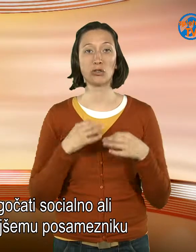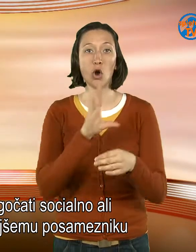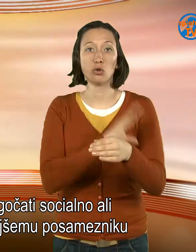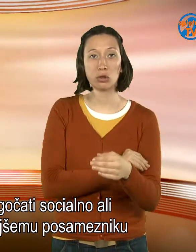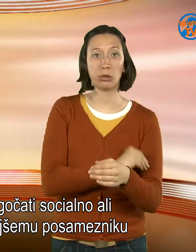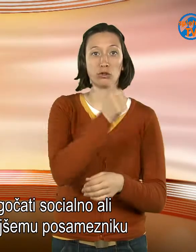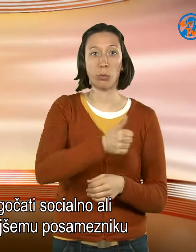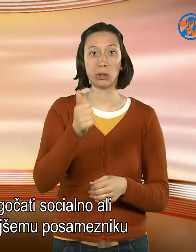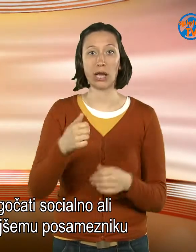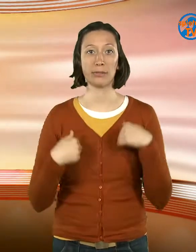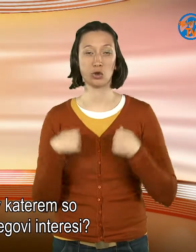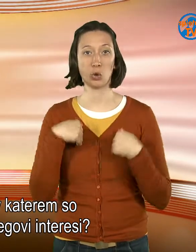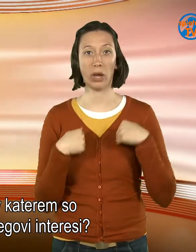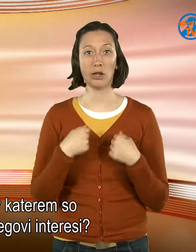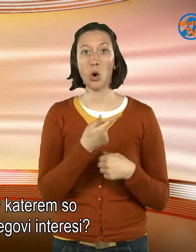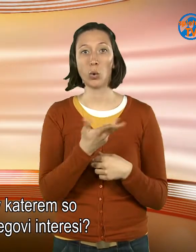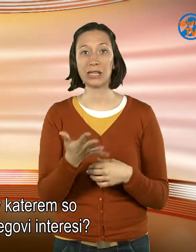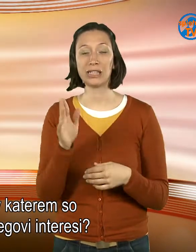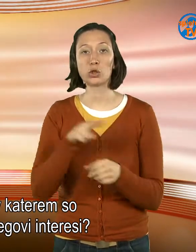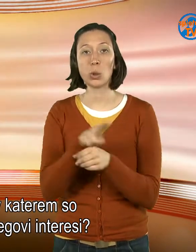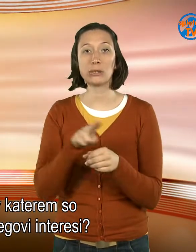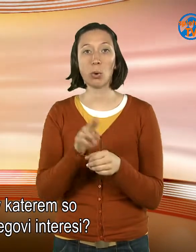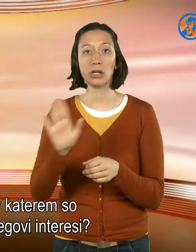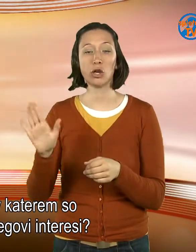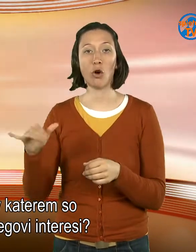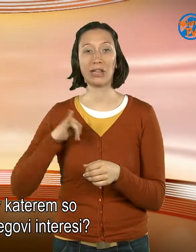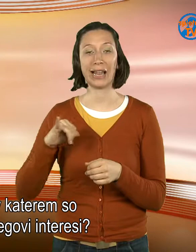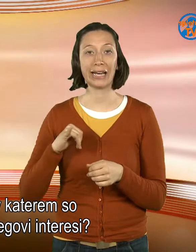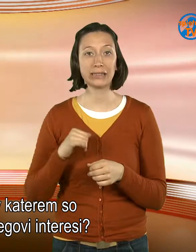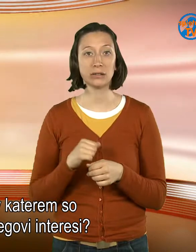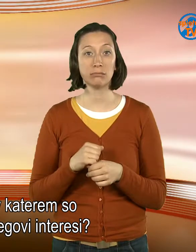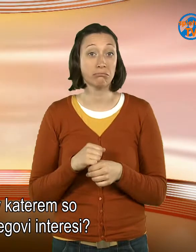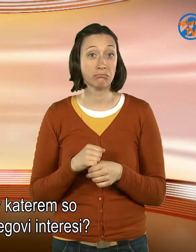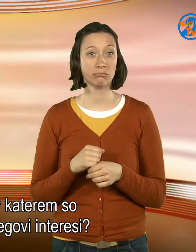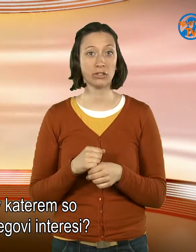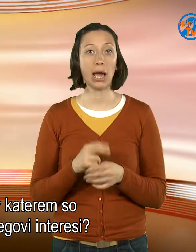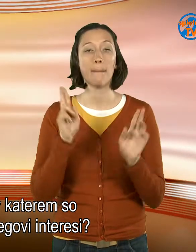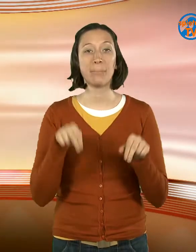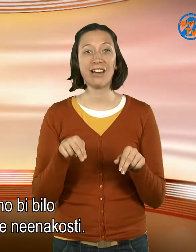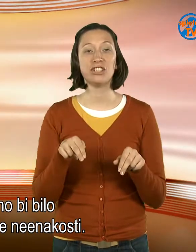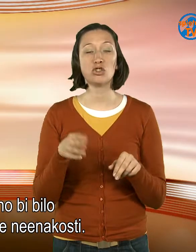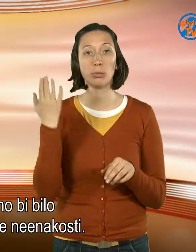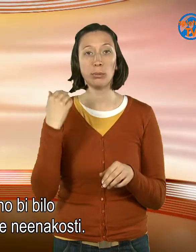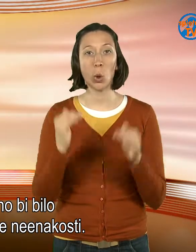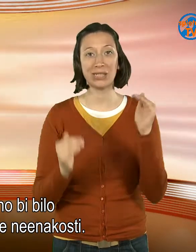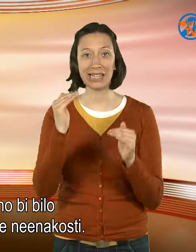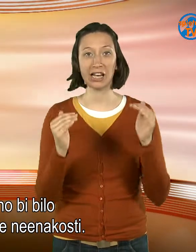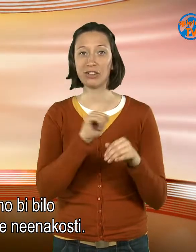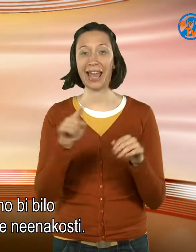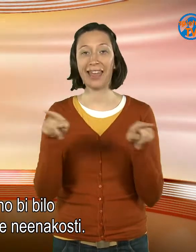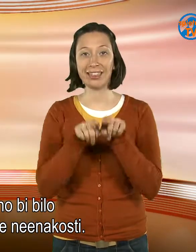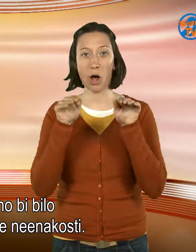zdravstveno šibkejšemu posamezniku življenje, v katerem so izpolnjeni njegovi interesi? Pravično bi bilo